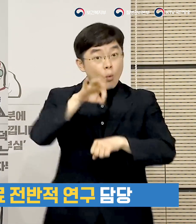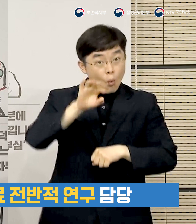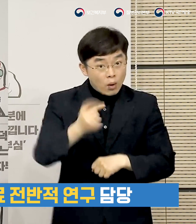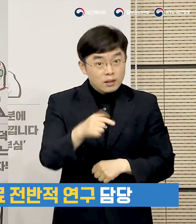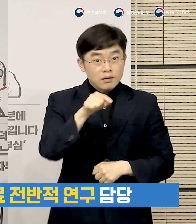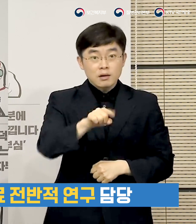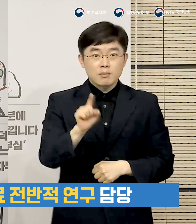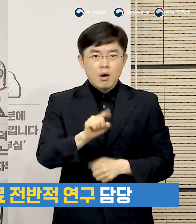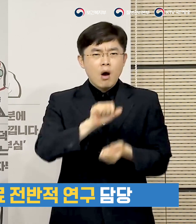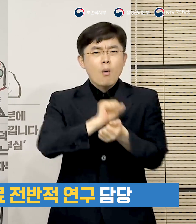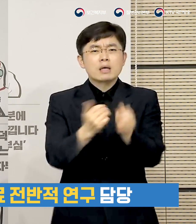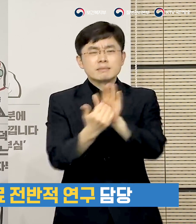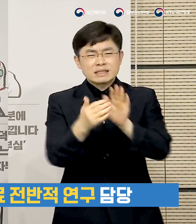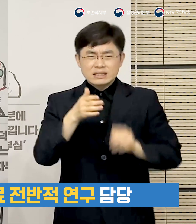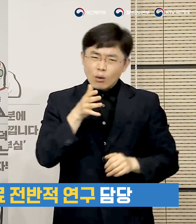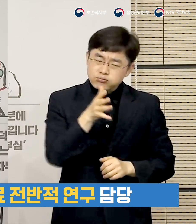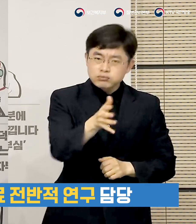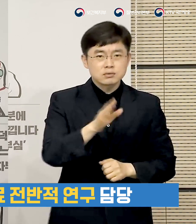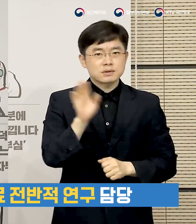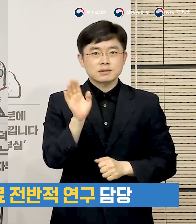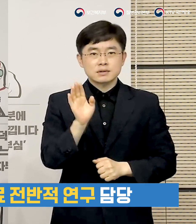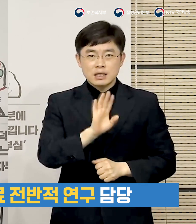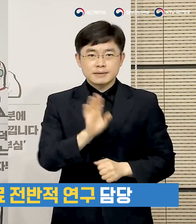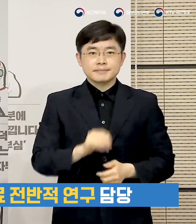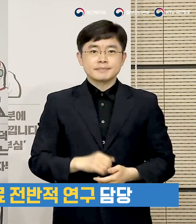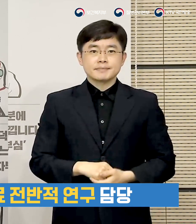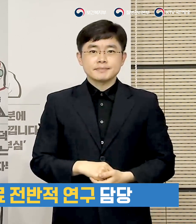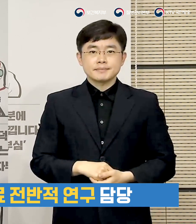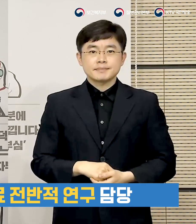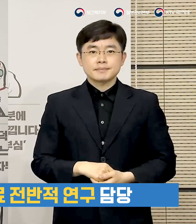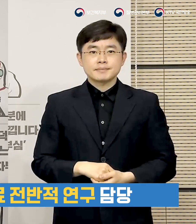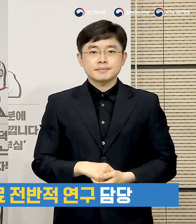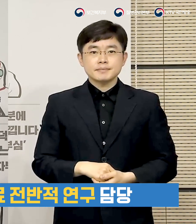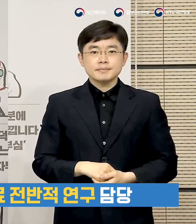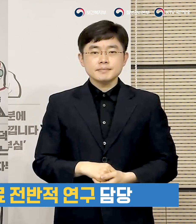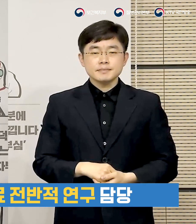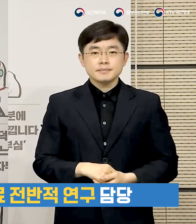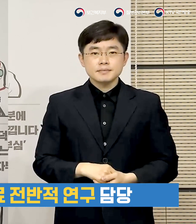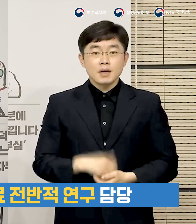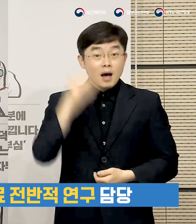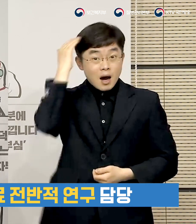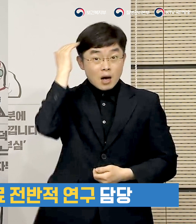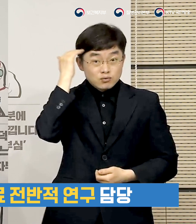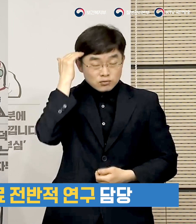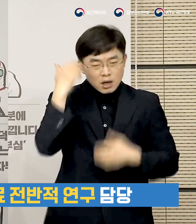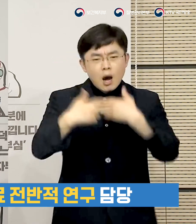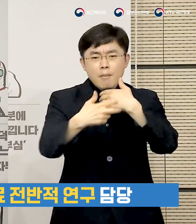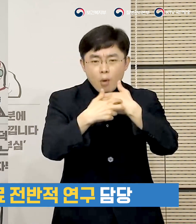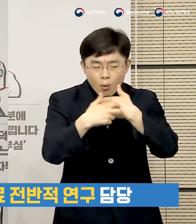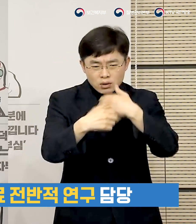감염병 연구만 담당을 하는 연구 조직이 아니라 우리나라의 어떤 보건 의료와 관련된